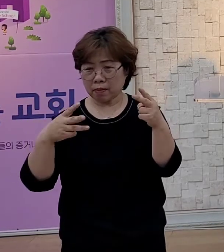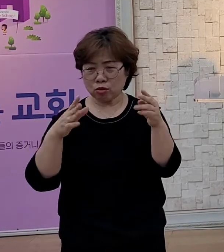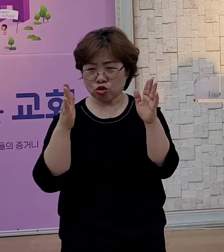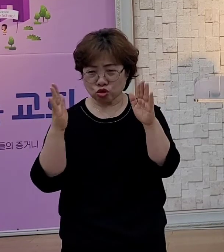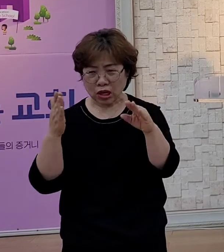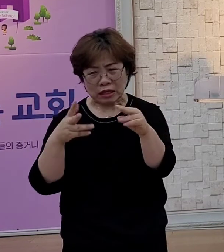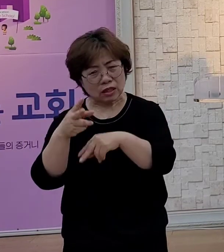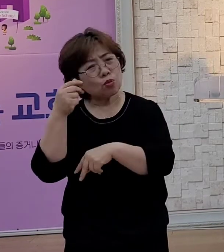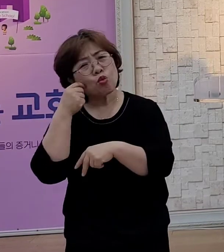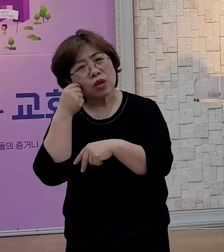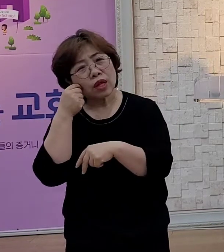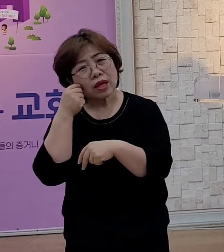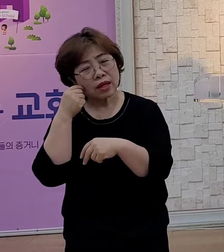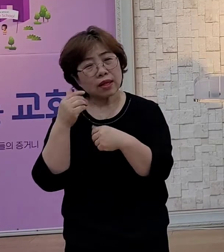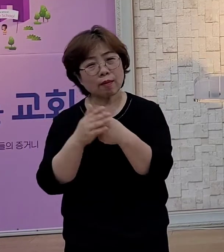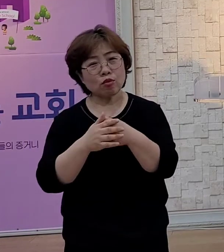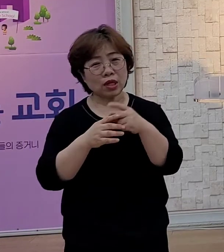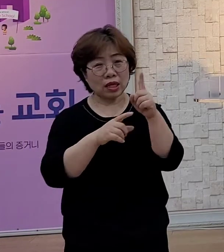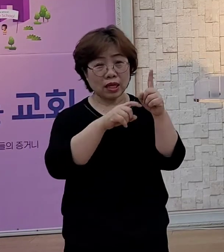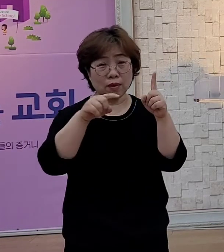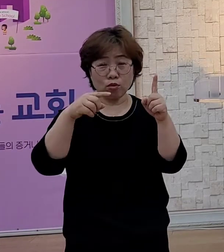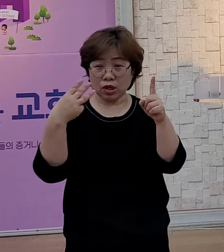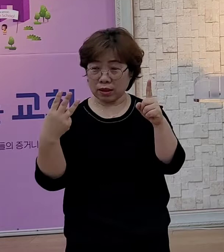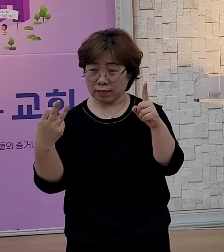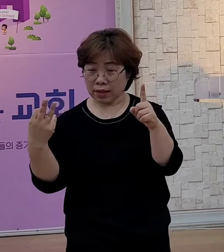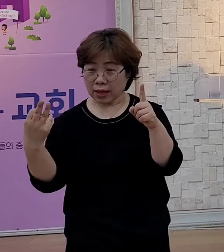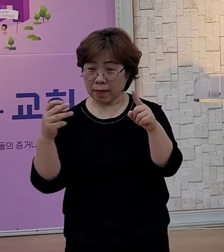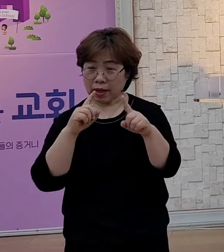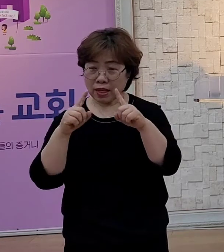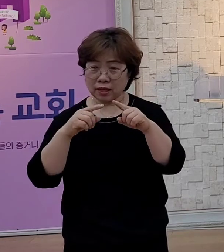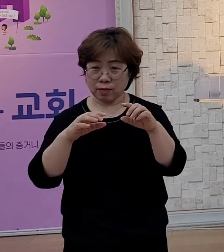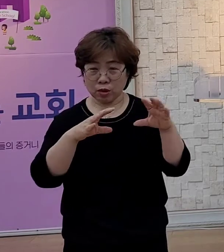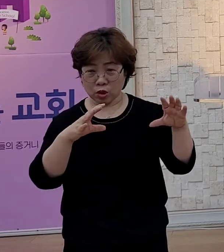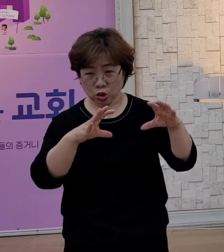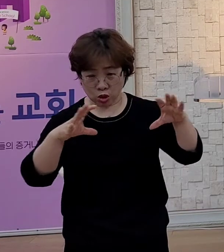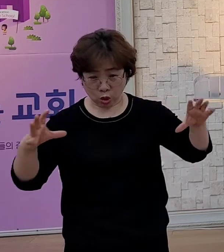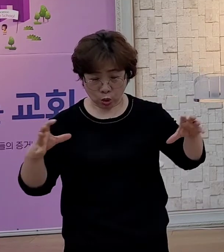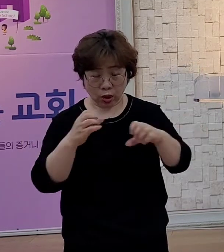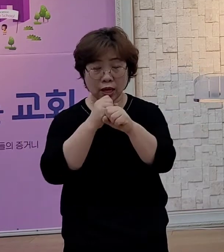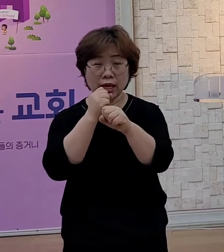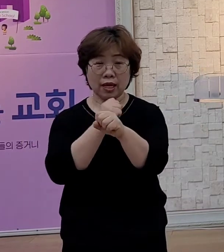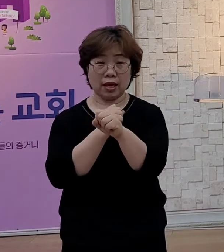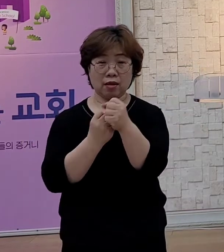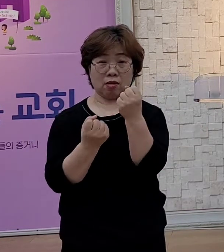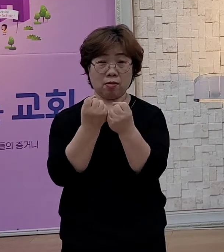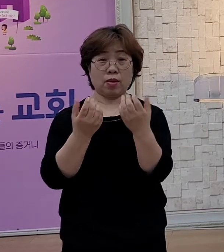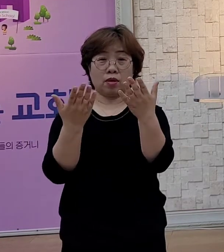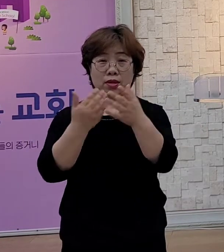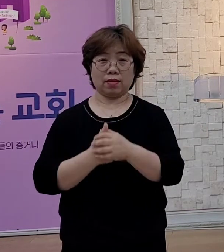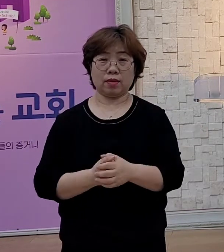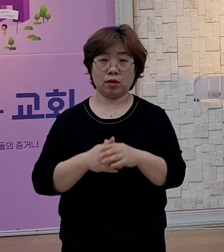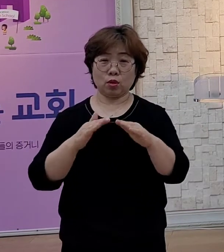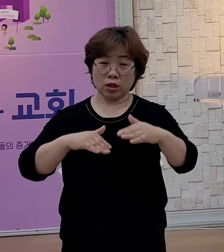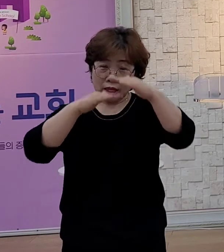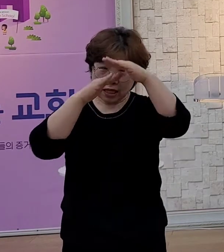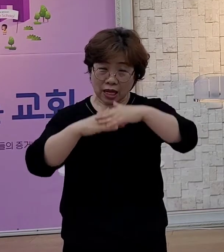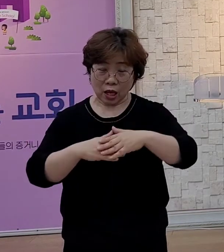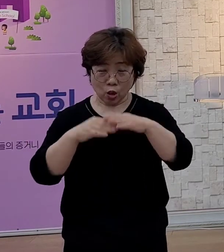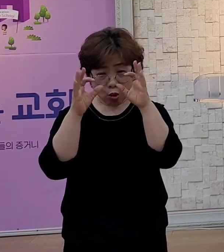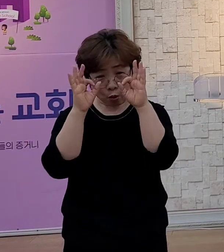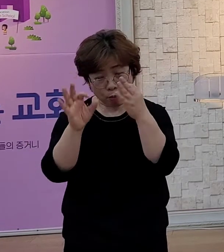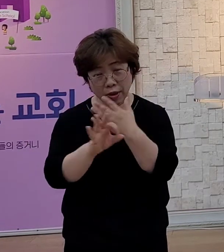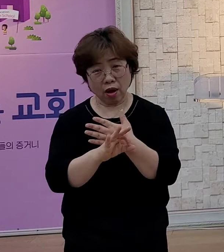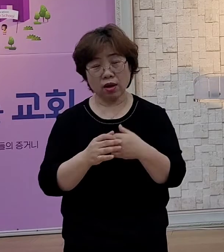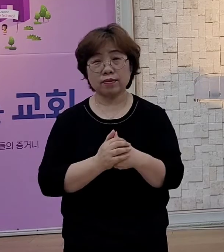되어서 오늘은 이 13절까지 얘기를 싹 다 이제 설명을 드릴 텐데 여러분 오늘 본문의 흐름을 보면 첫